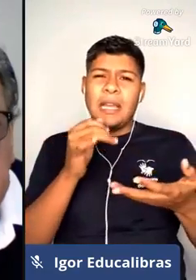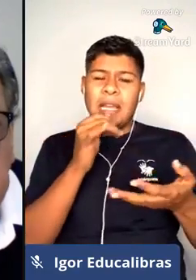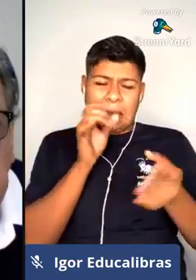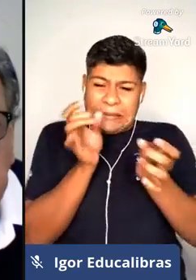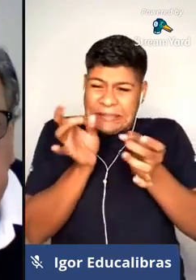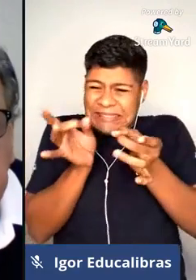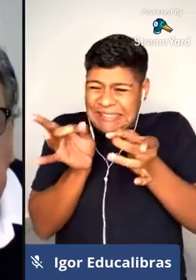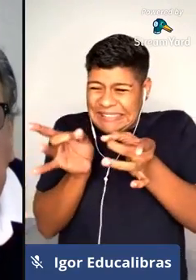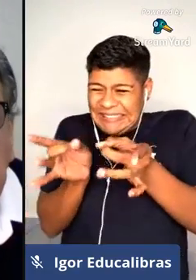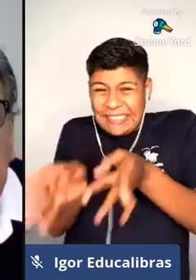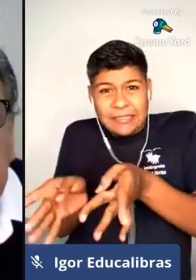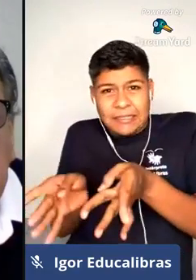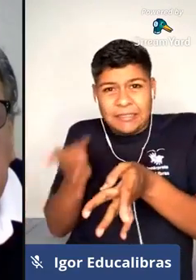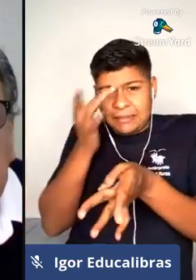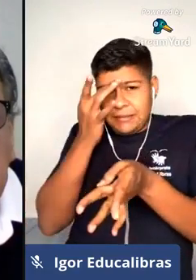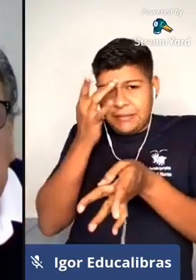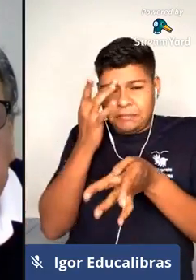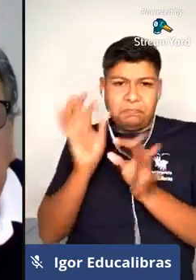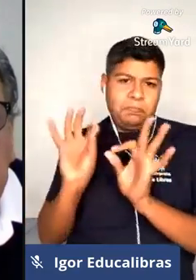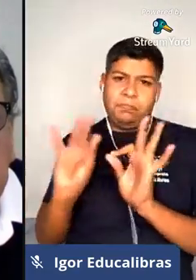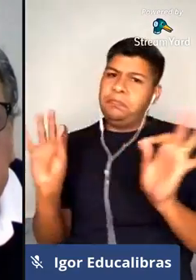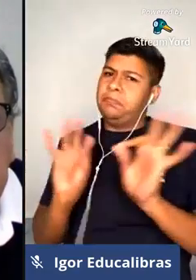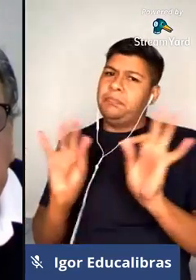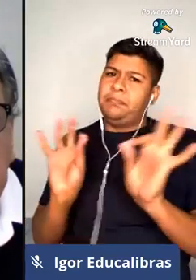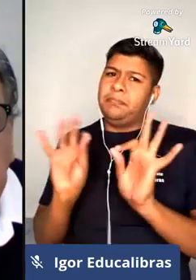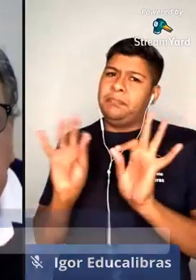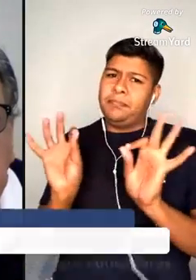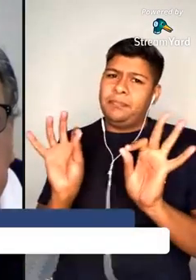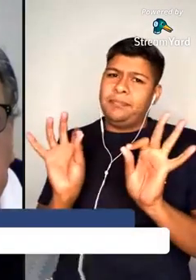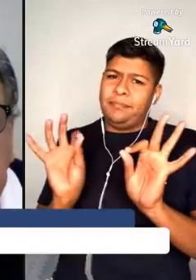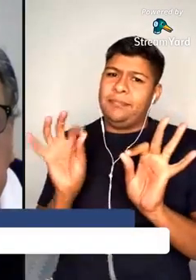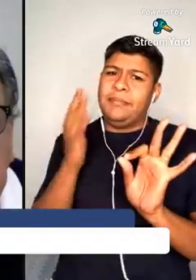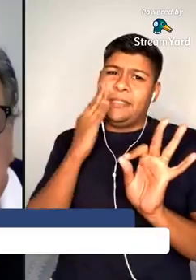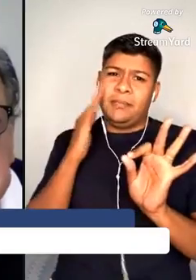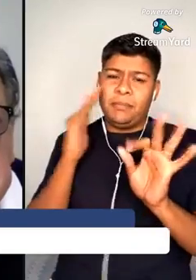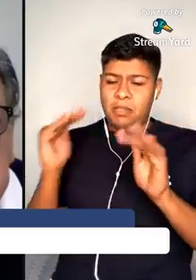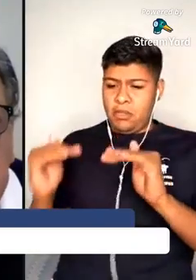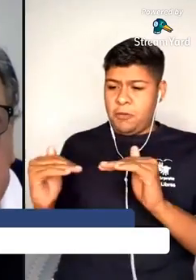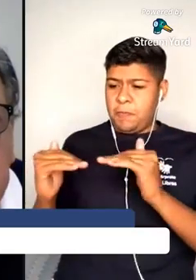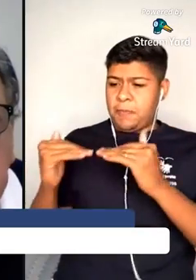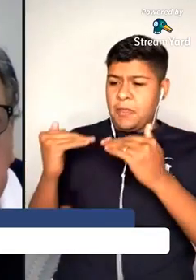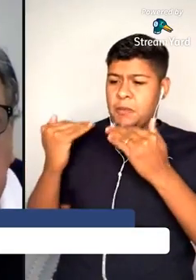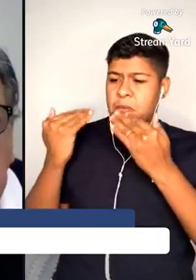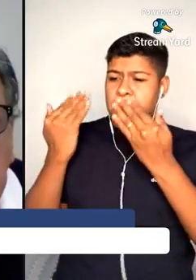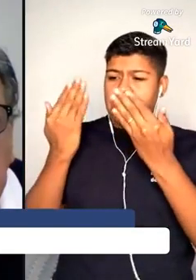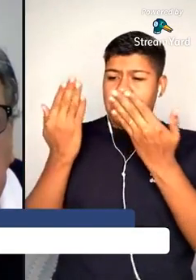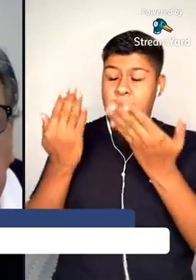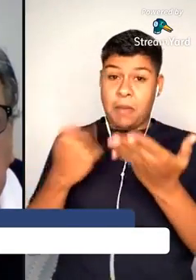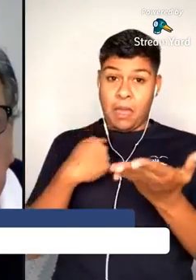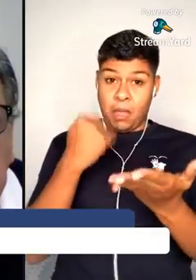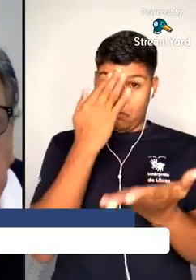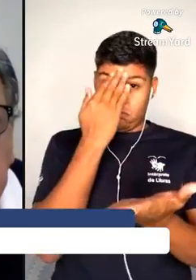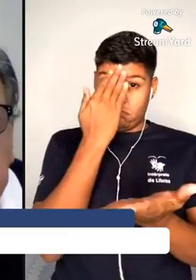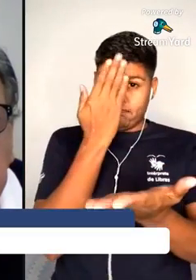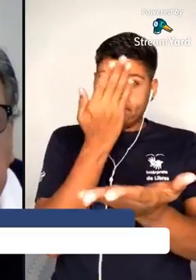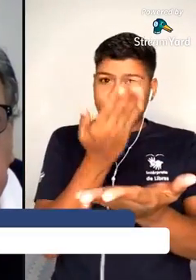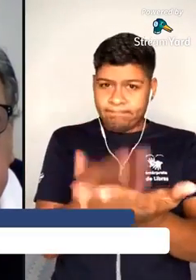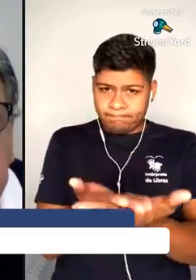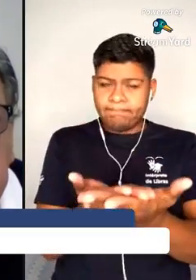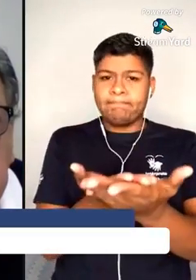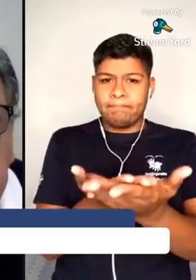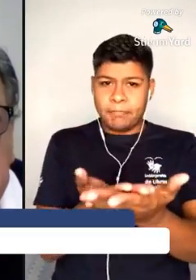abandonar pessoas. E jamais, até o final dos meus dias, eu creio que o que temos